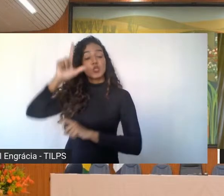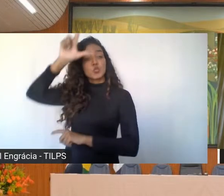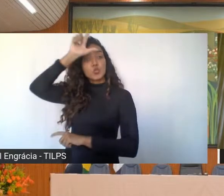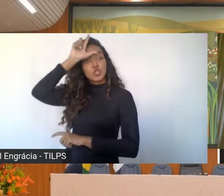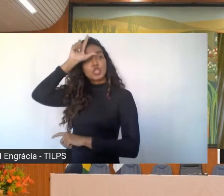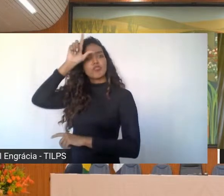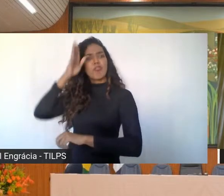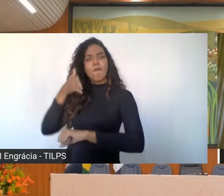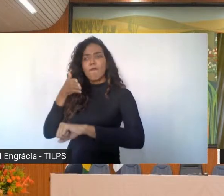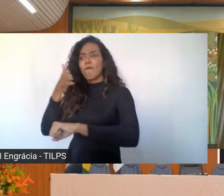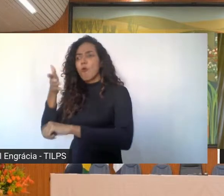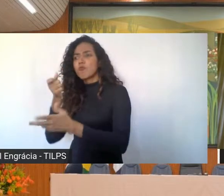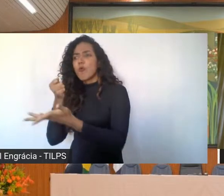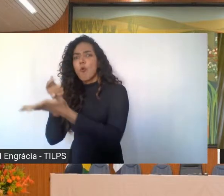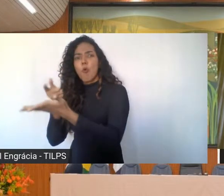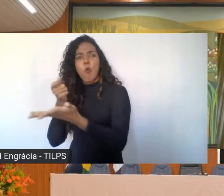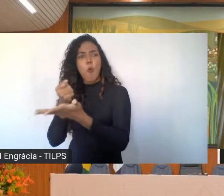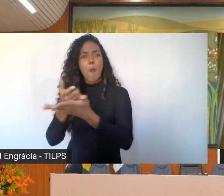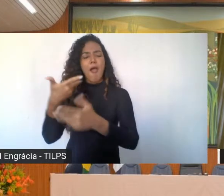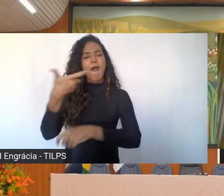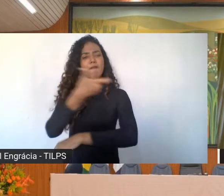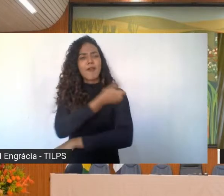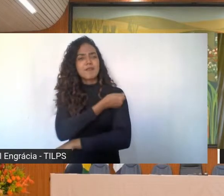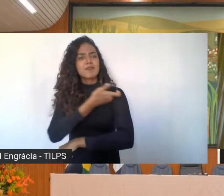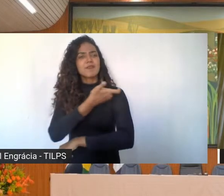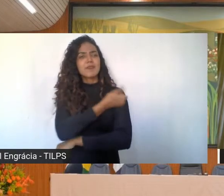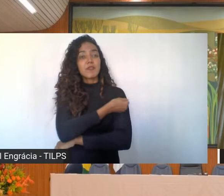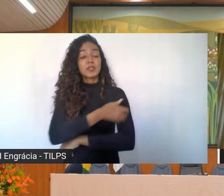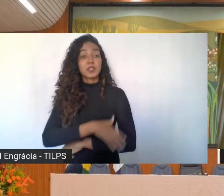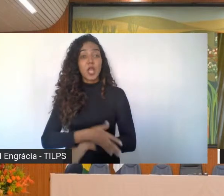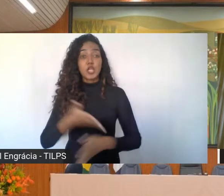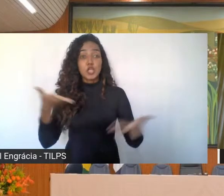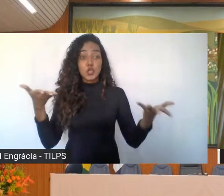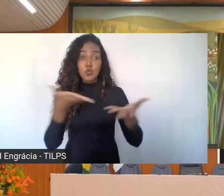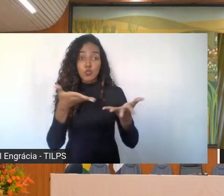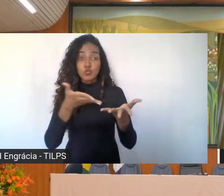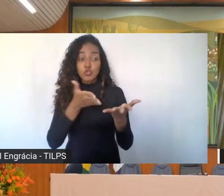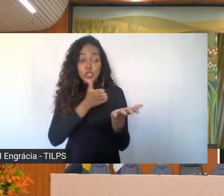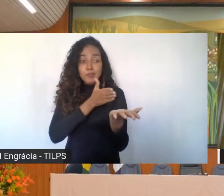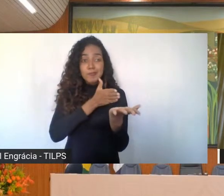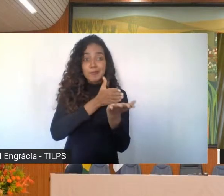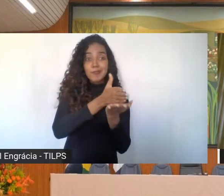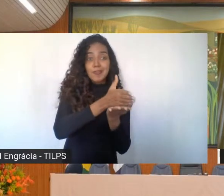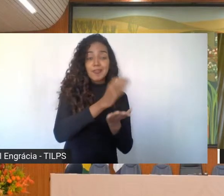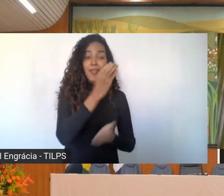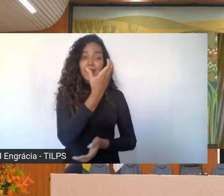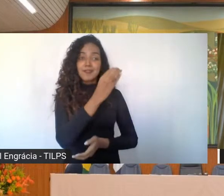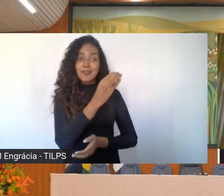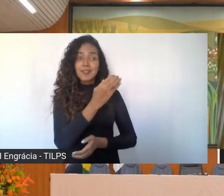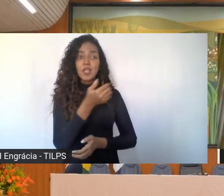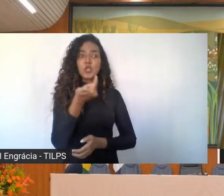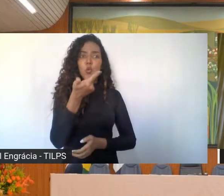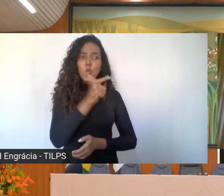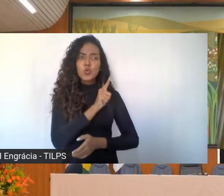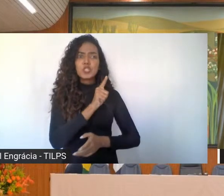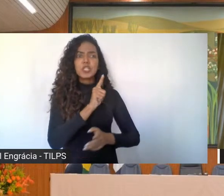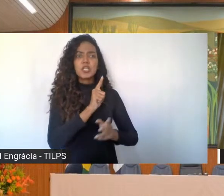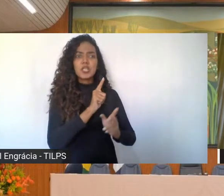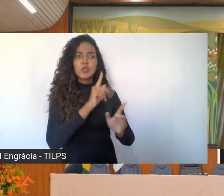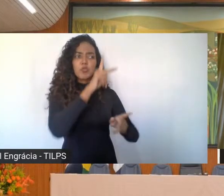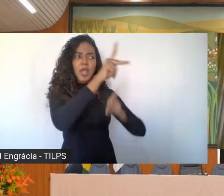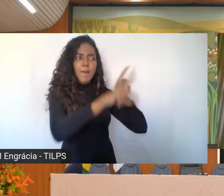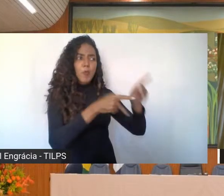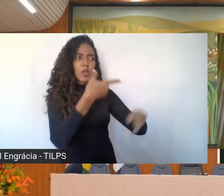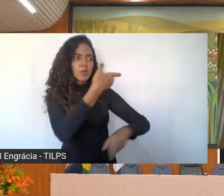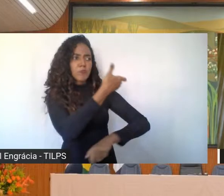vacinas, e hoje, seguindo a ciência, estão vacinando a sua população